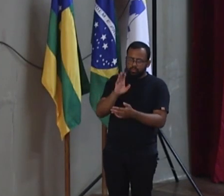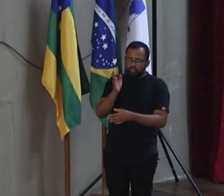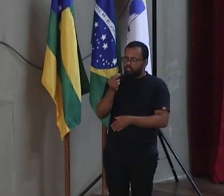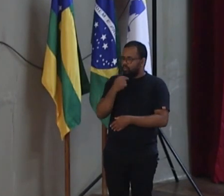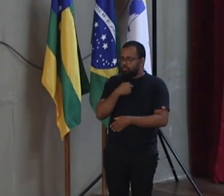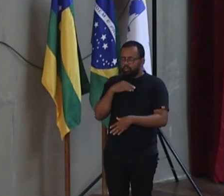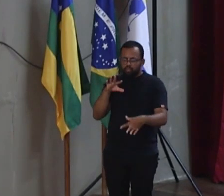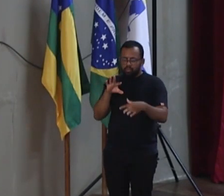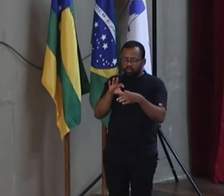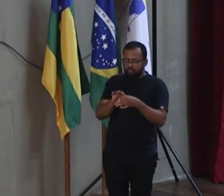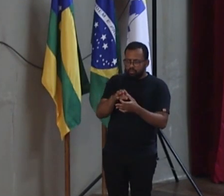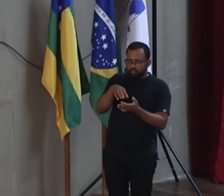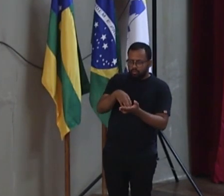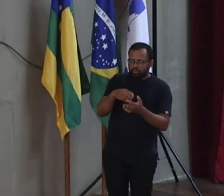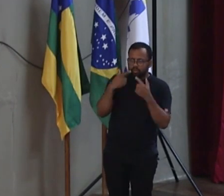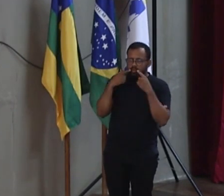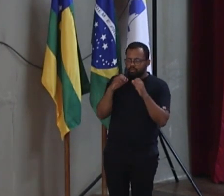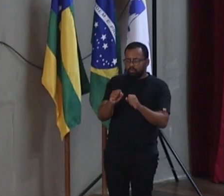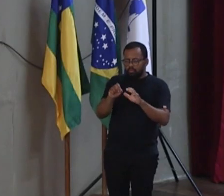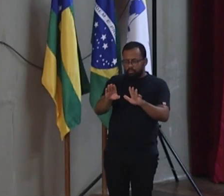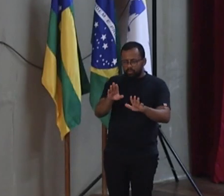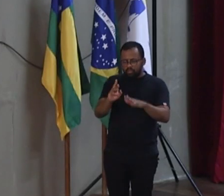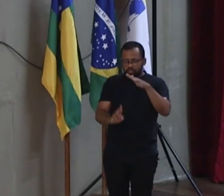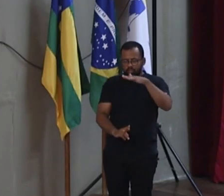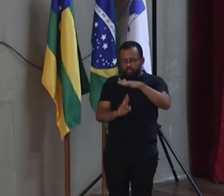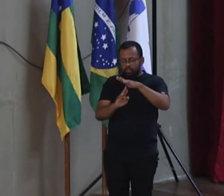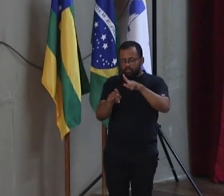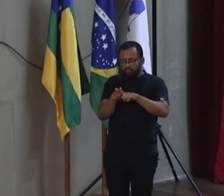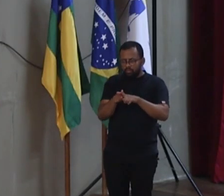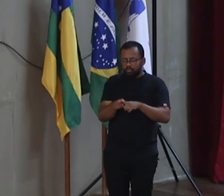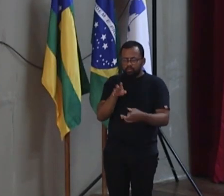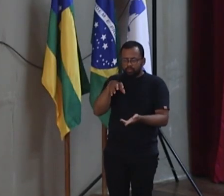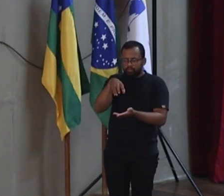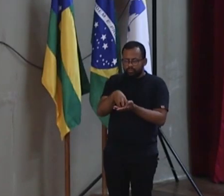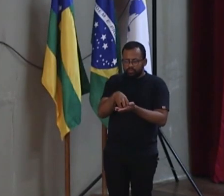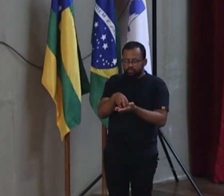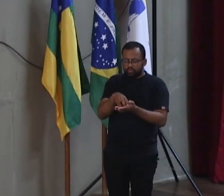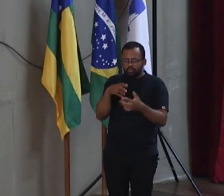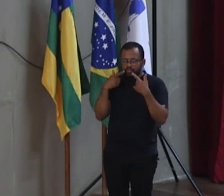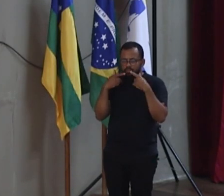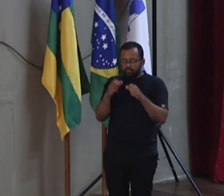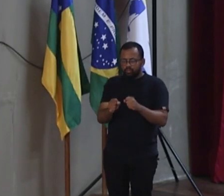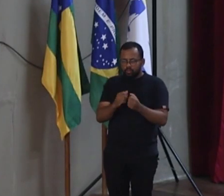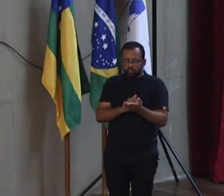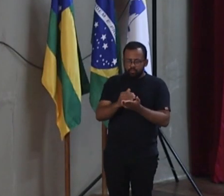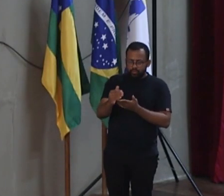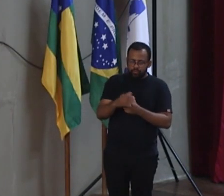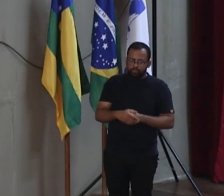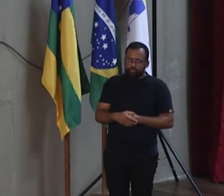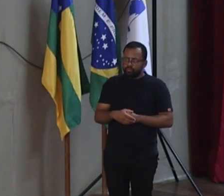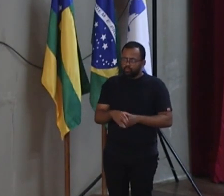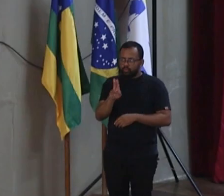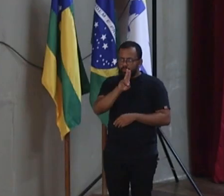não é mais ligado ao Departamento de Linguística Aplicada, mas à reitoria, e o Departamento de Linguística Aplicada começa.